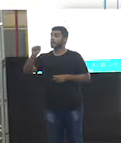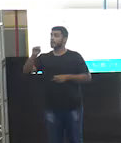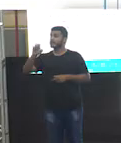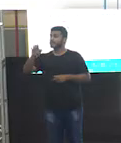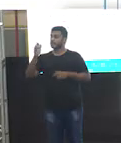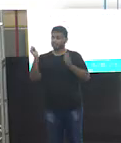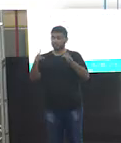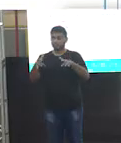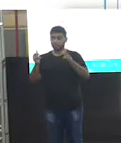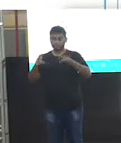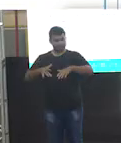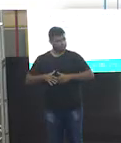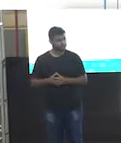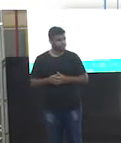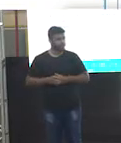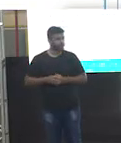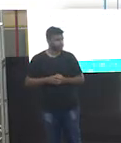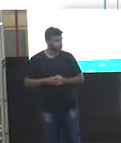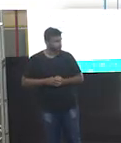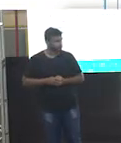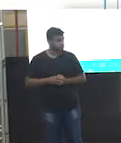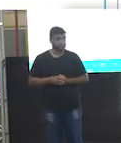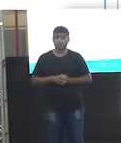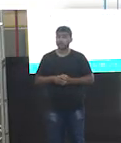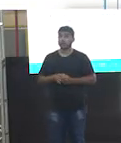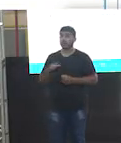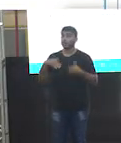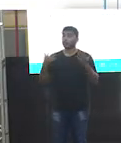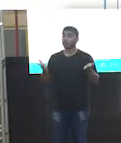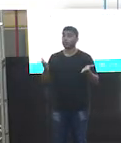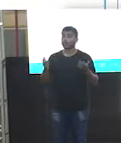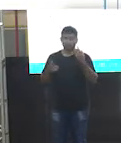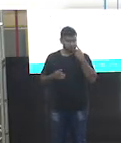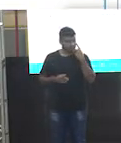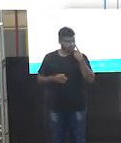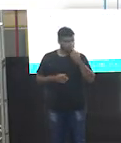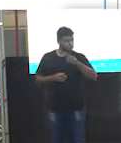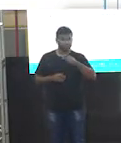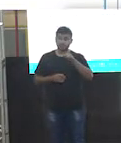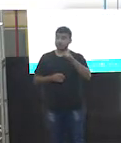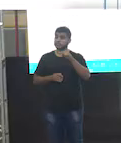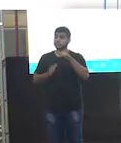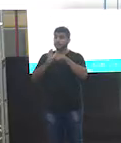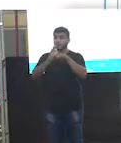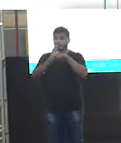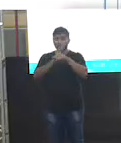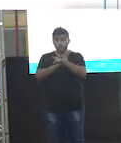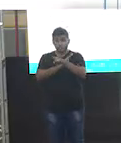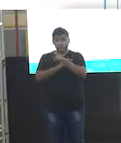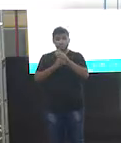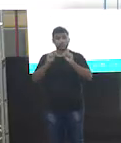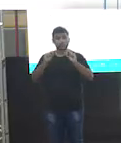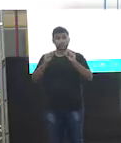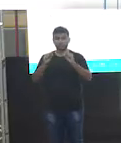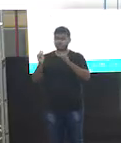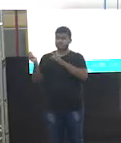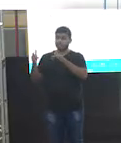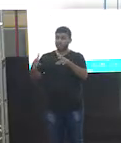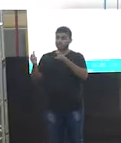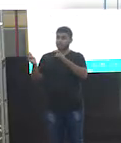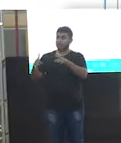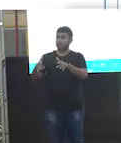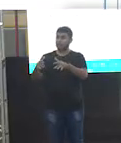base. Olha a pergunta. Qual é a indústria que descarta um efluente